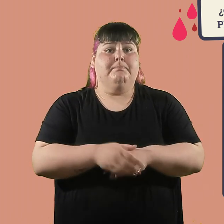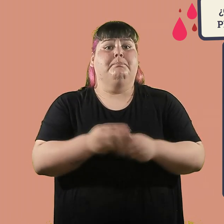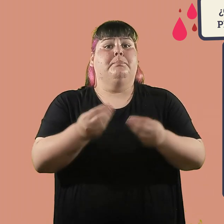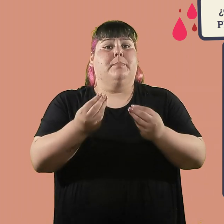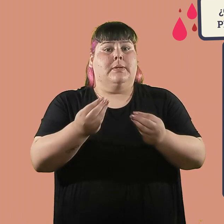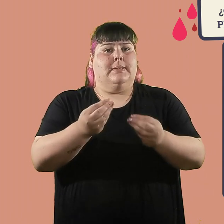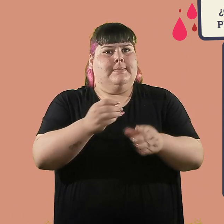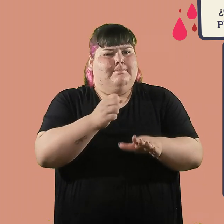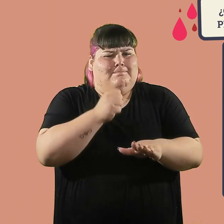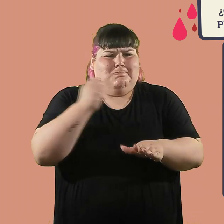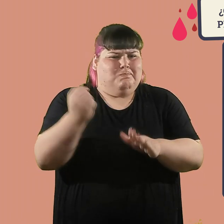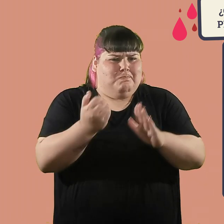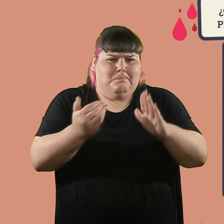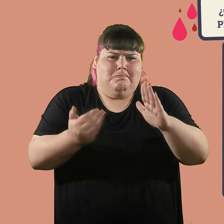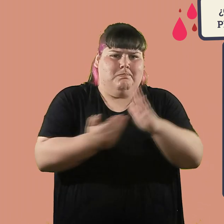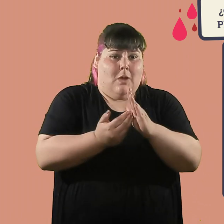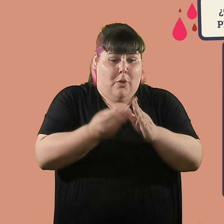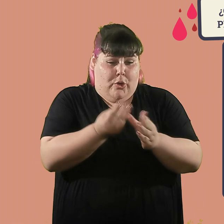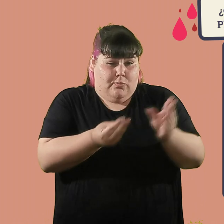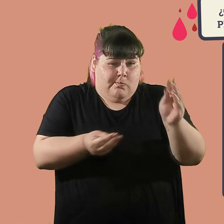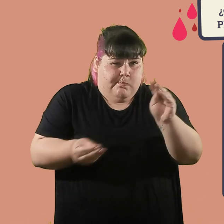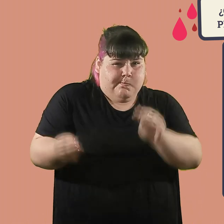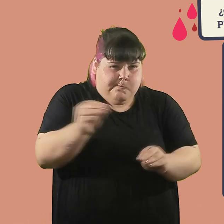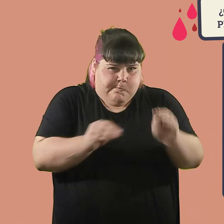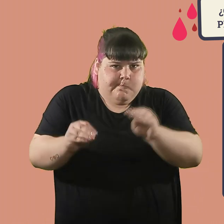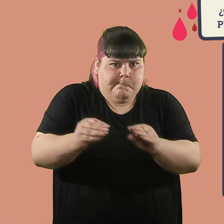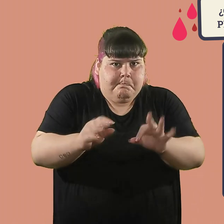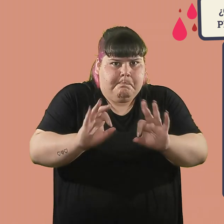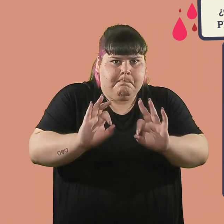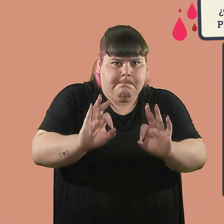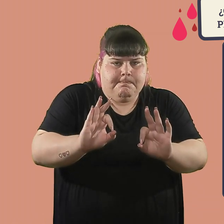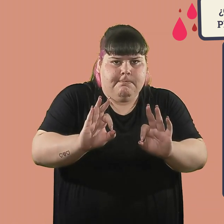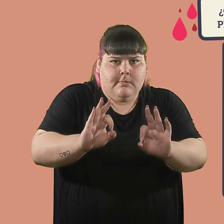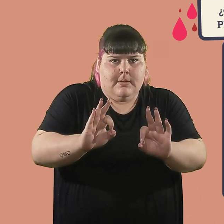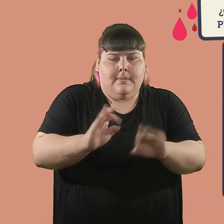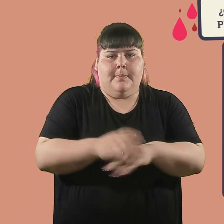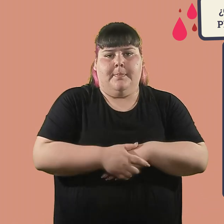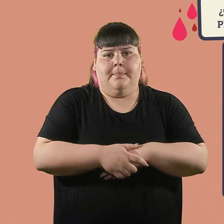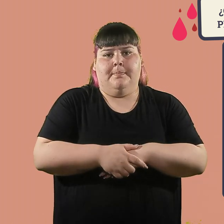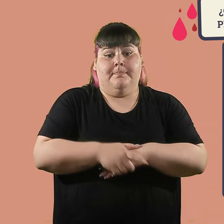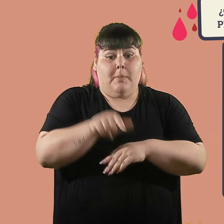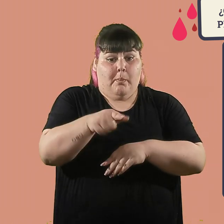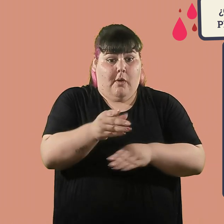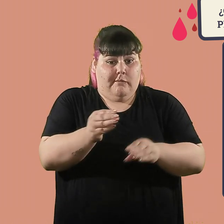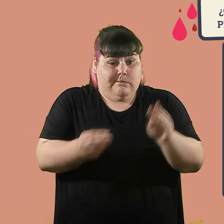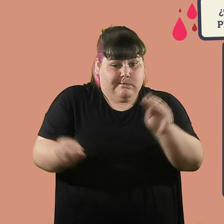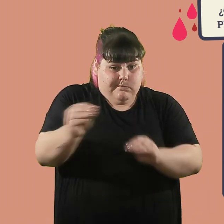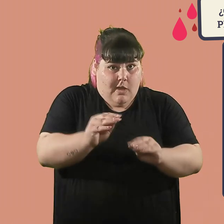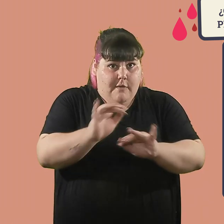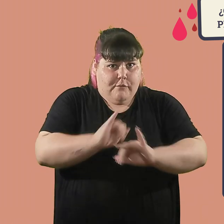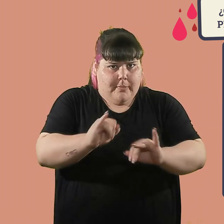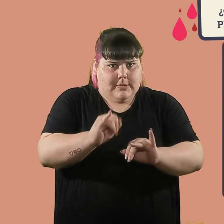muy importante rellenarlo con seriedad y rigor. Toda la información es